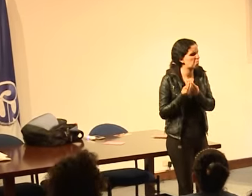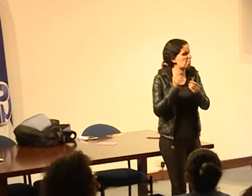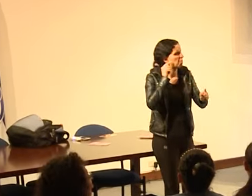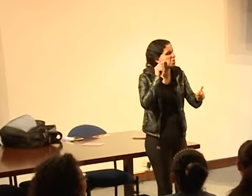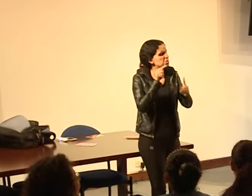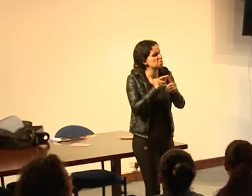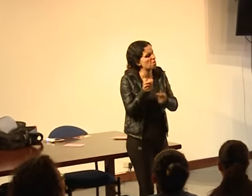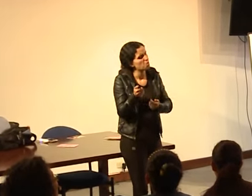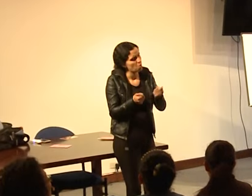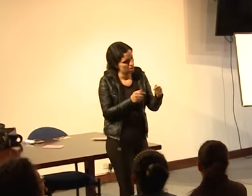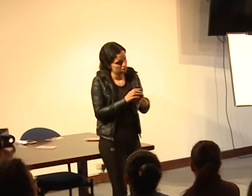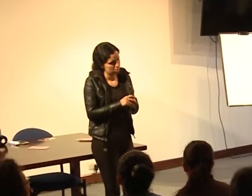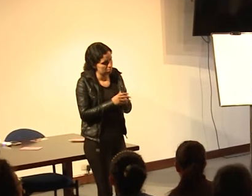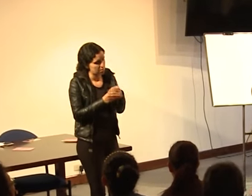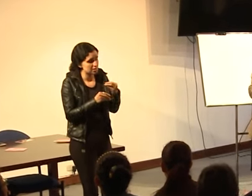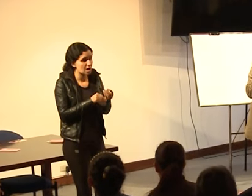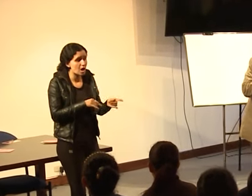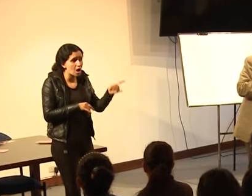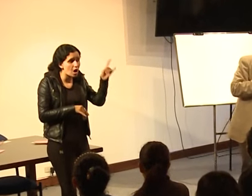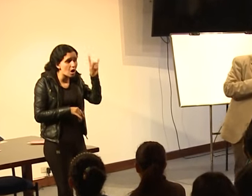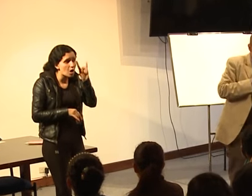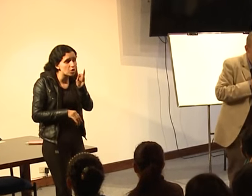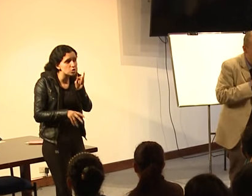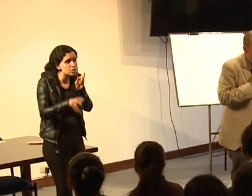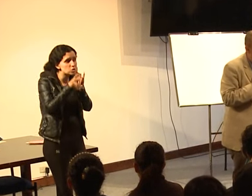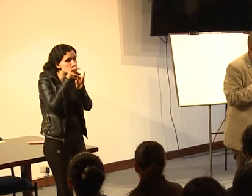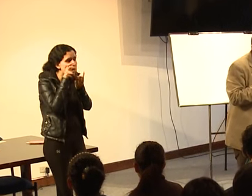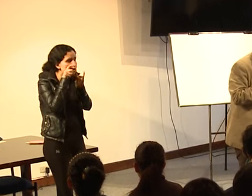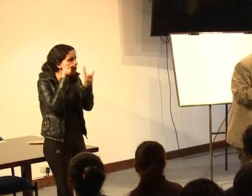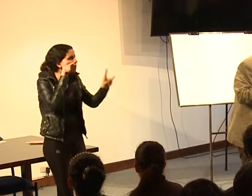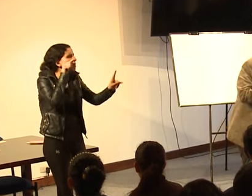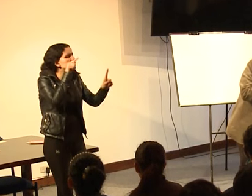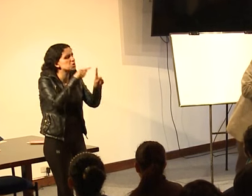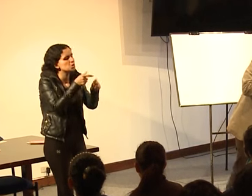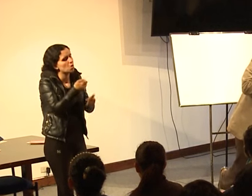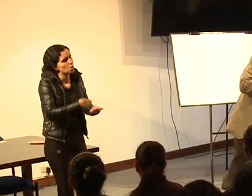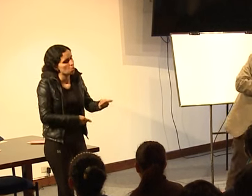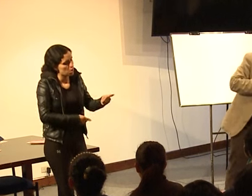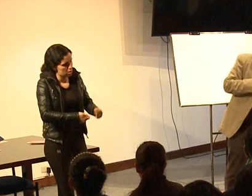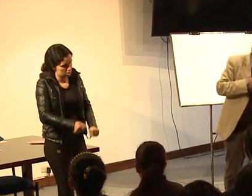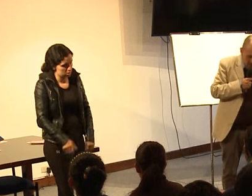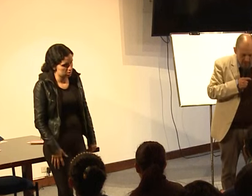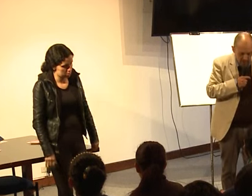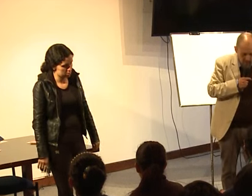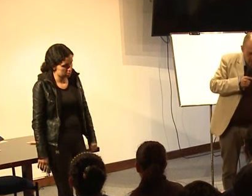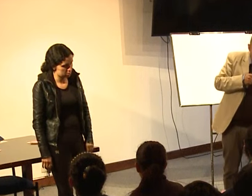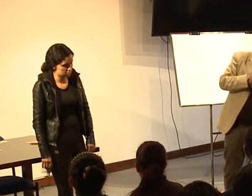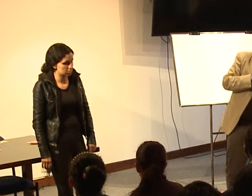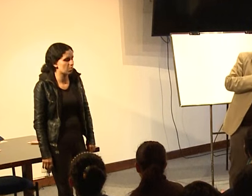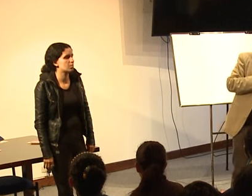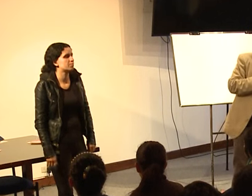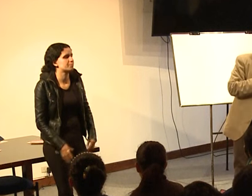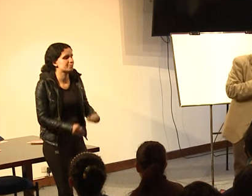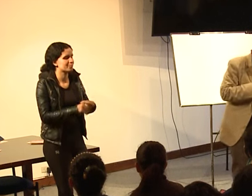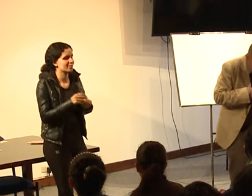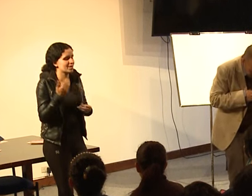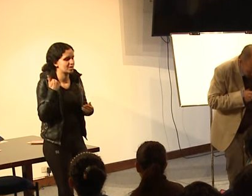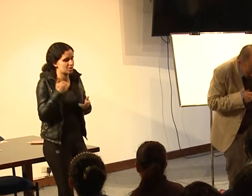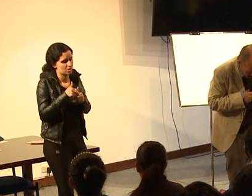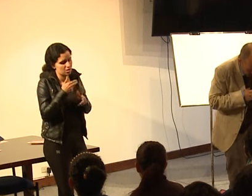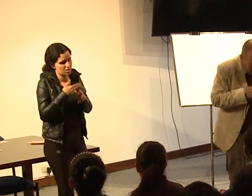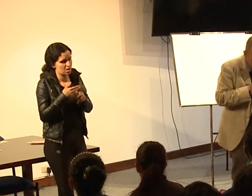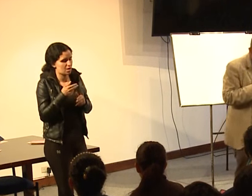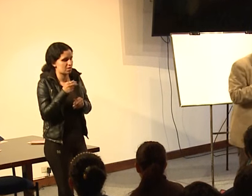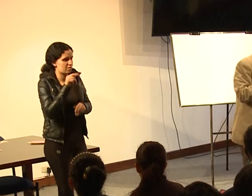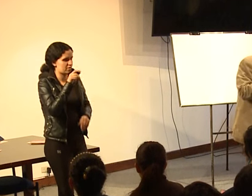El de lo audiovisual me parece súper bonito. Y se los voy a decir como lo decía un director de cine colombiano que se llama Felipe Aljure, que hizo una película,